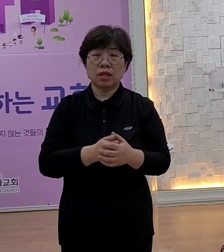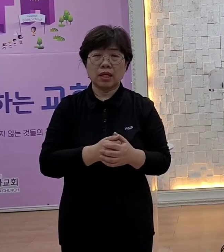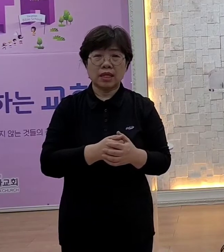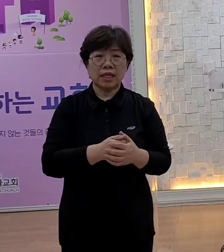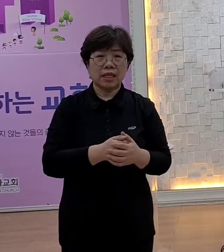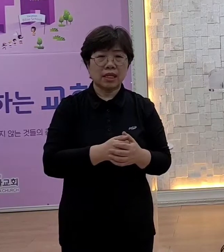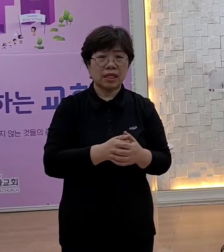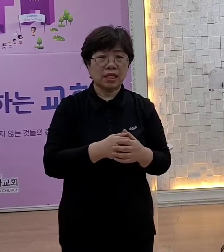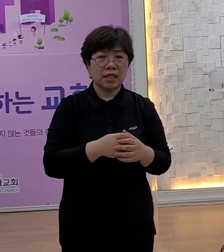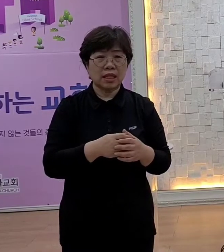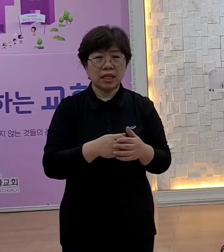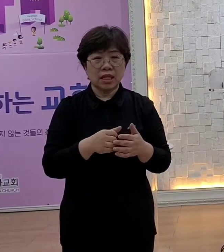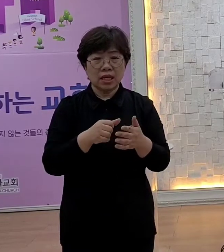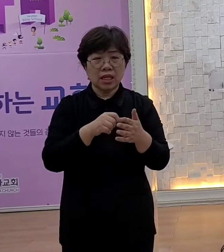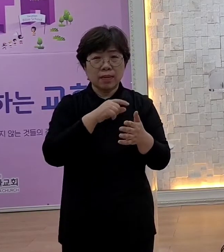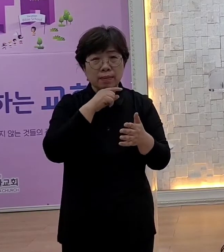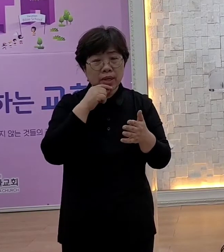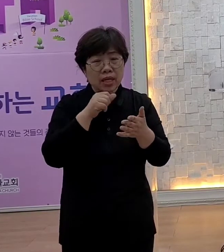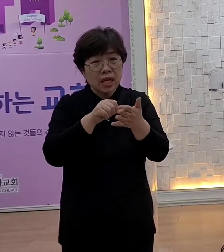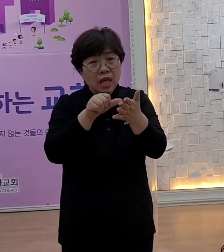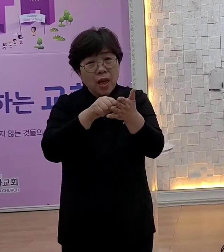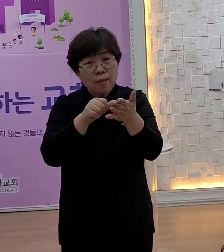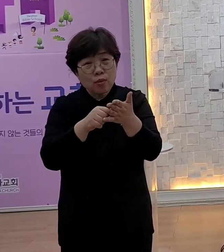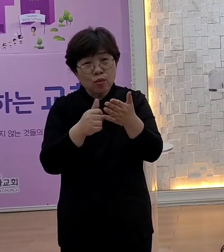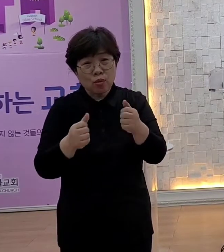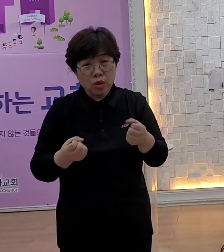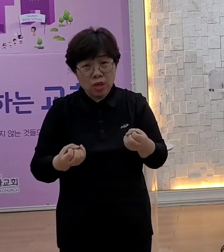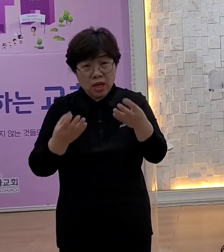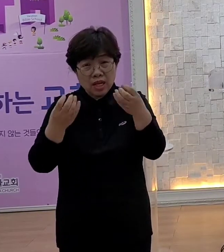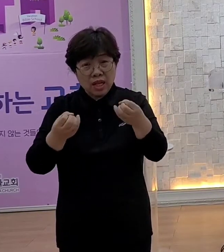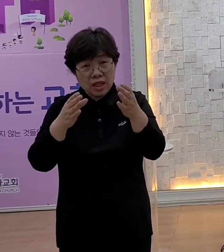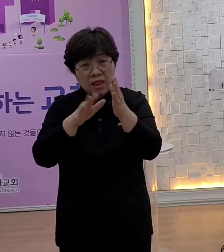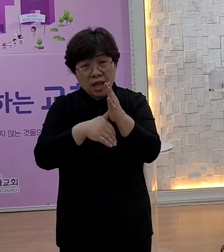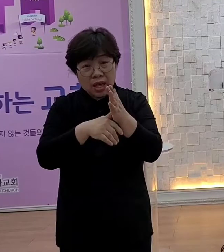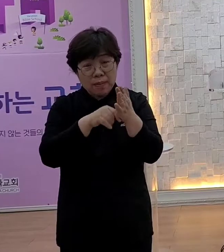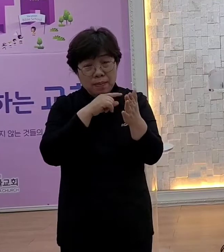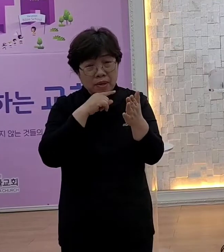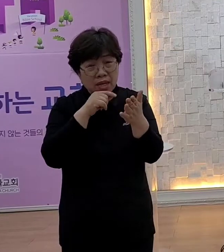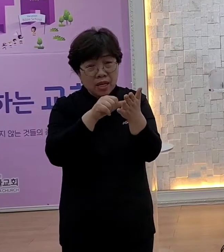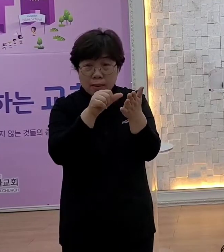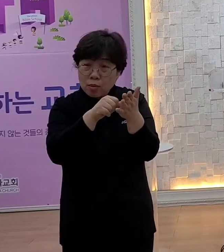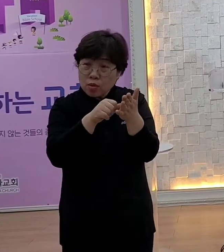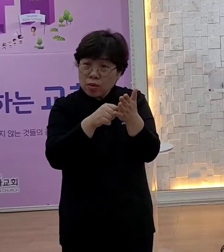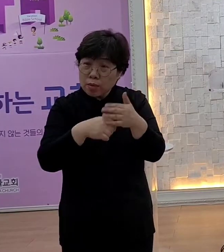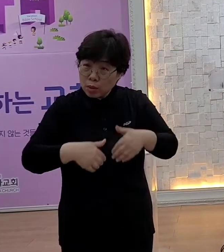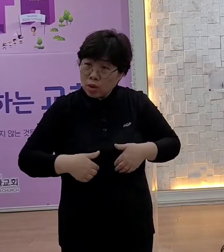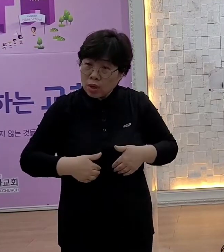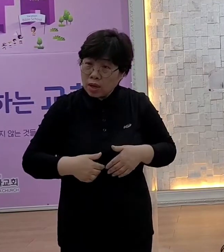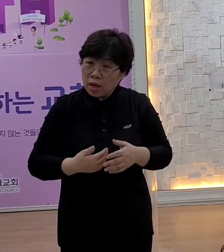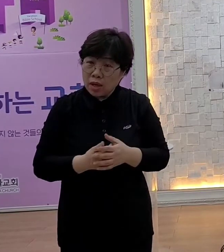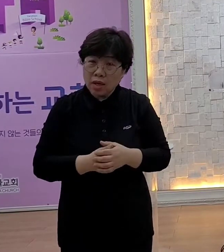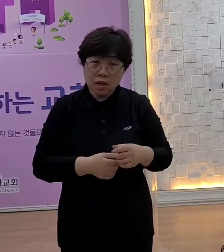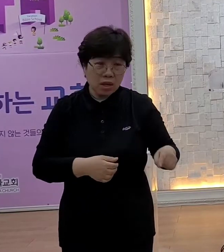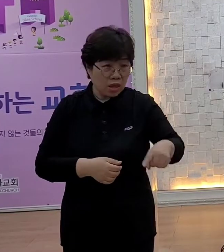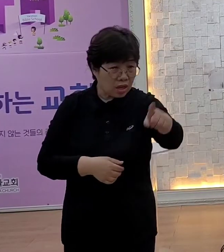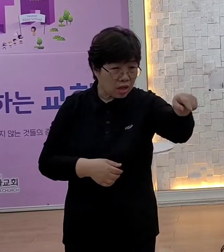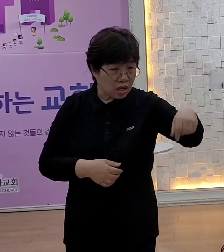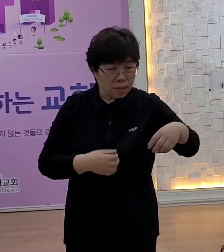희생 제물도 할례의식도 그리고 우상이나 여러 잡신들을 이제 우리가 버렸나이다 라는